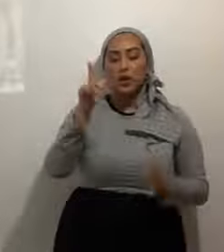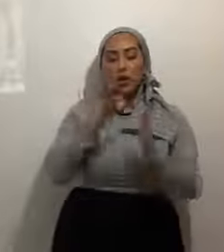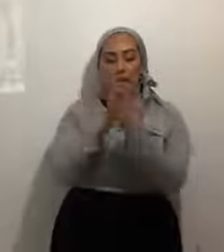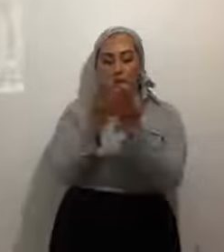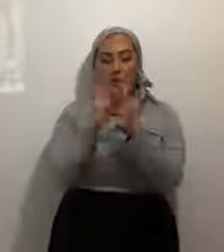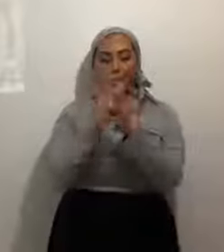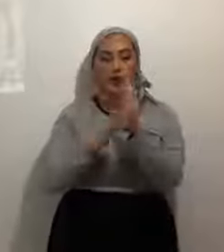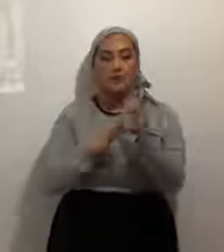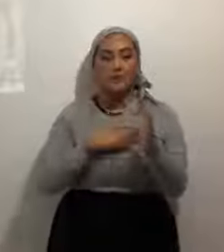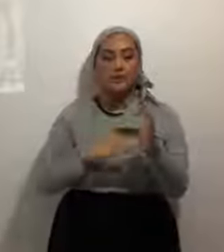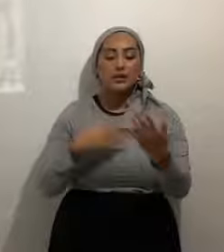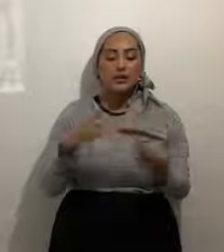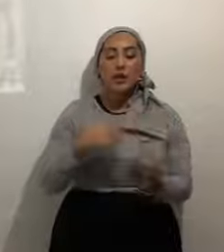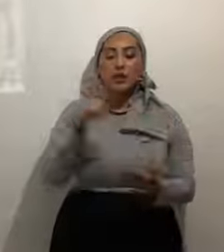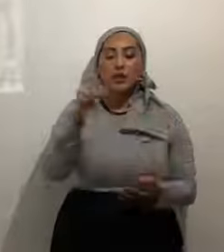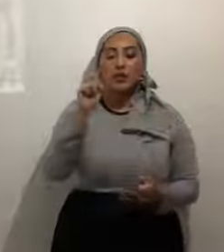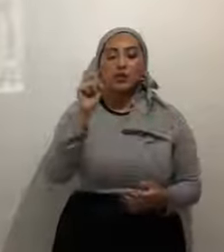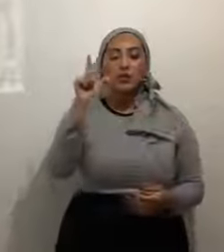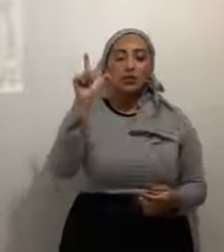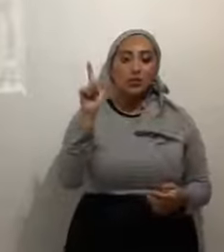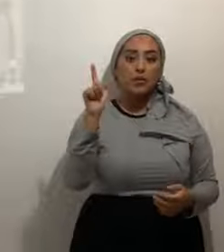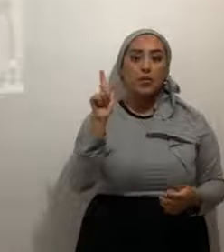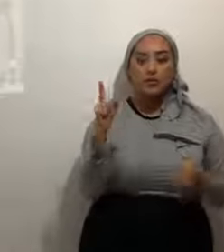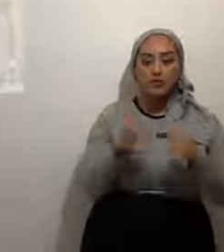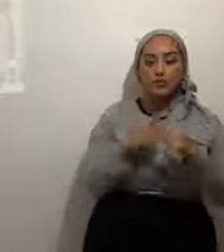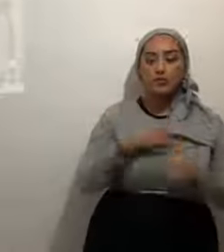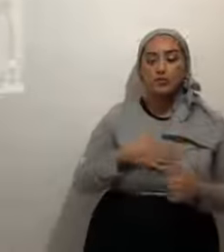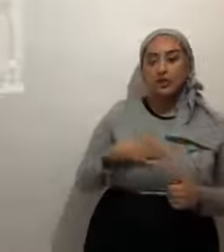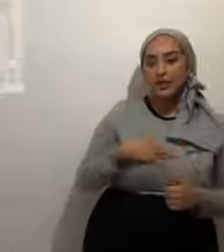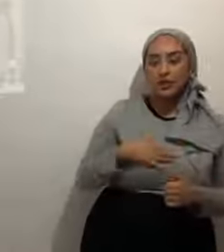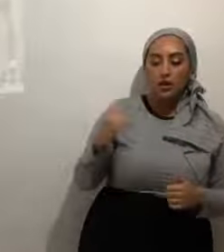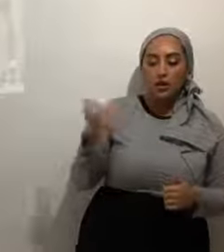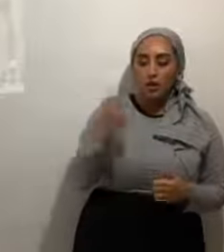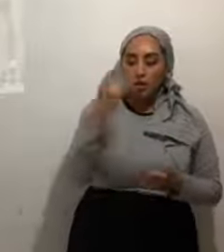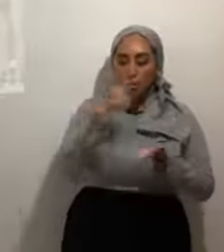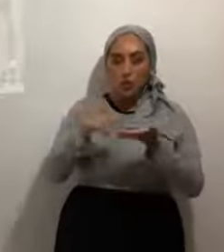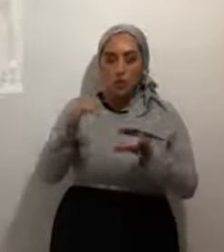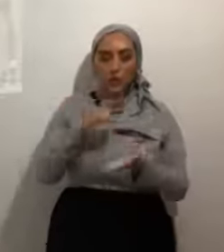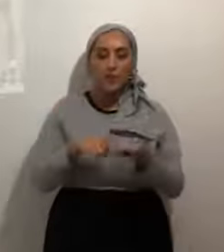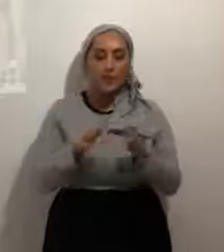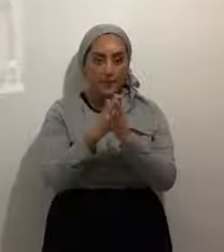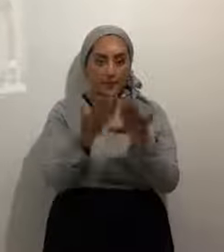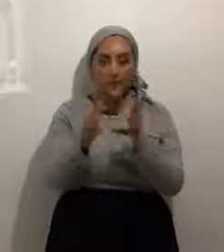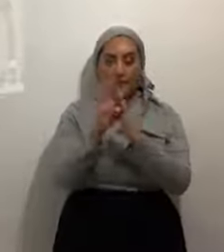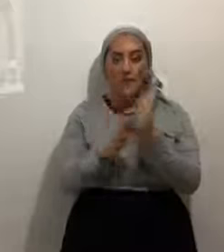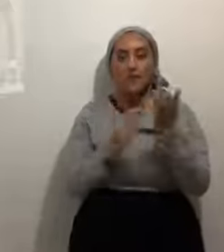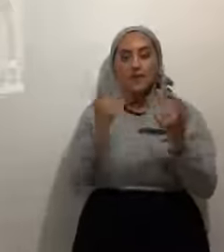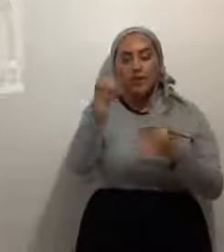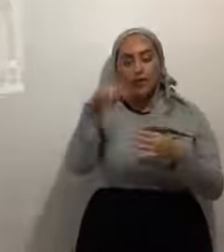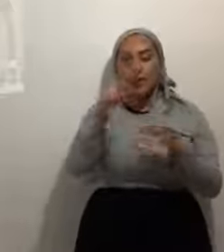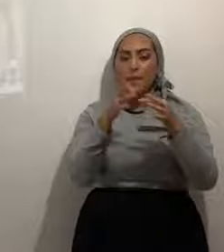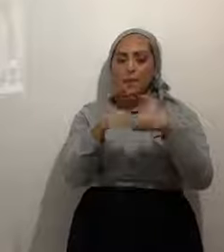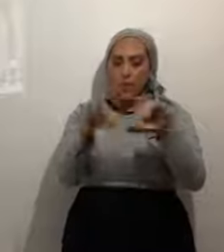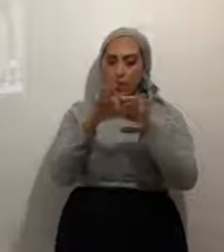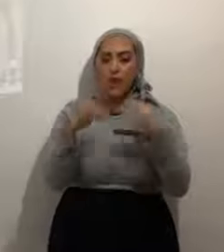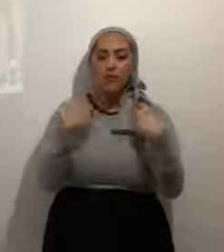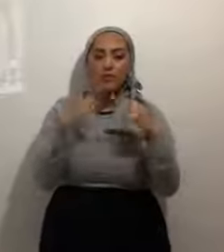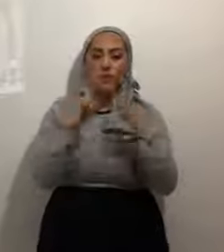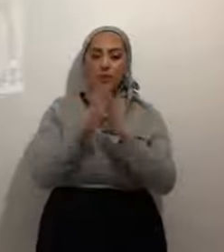favor, en el Salmo 121. Vamos para allá a todos. Abran su Biblia, los espero. Es muy importante que tengan las citas para que vean con